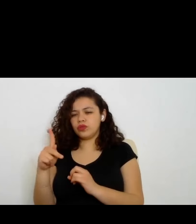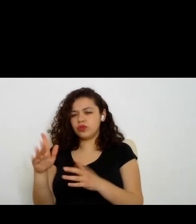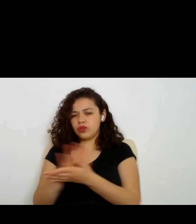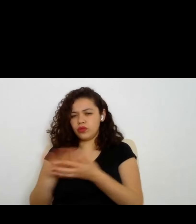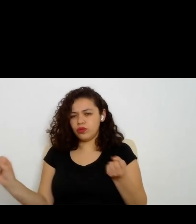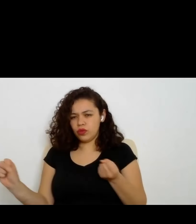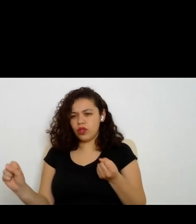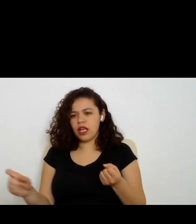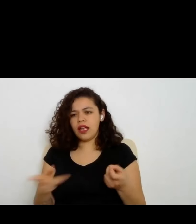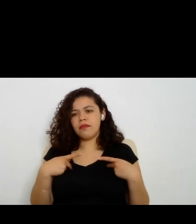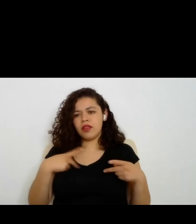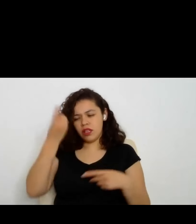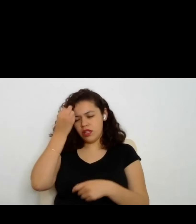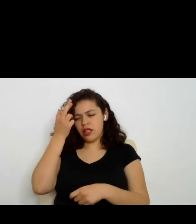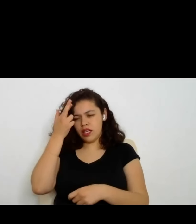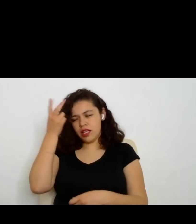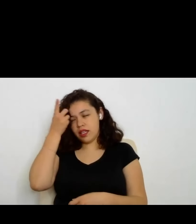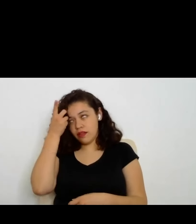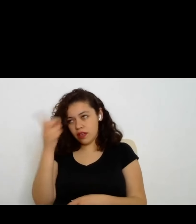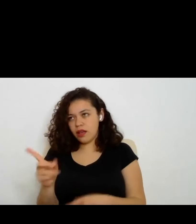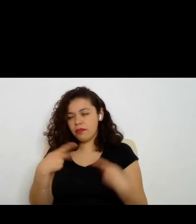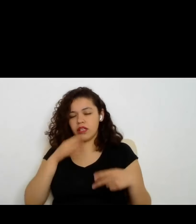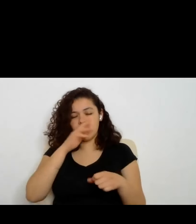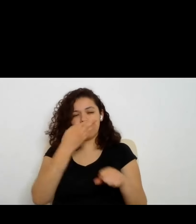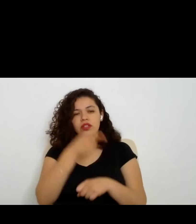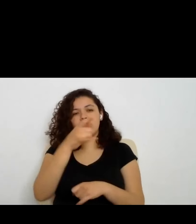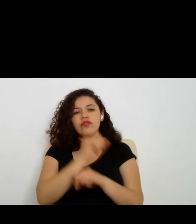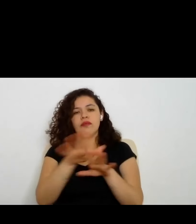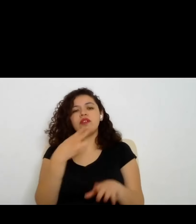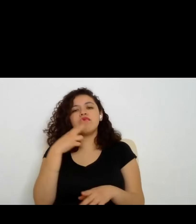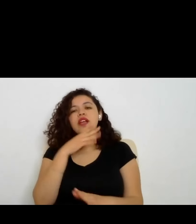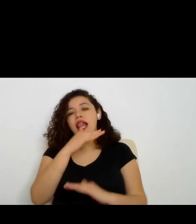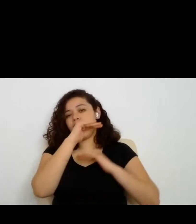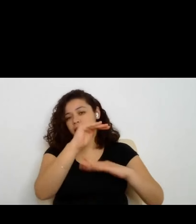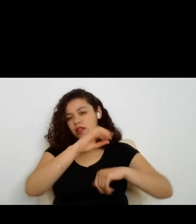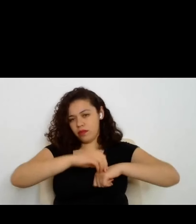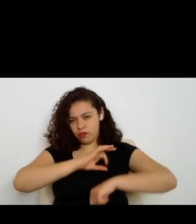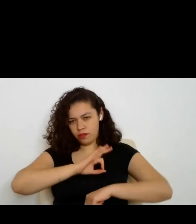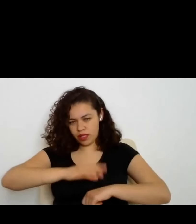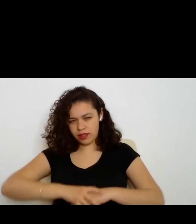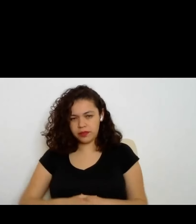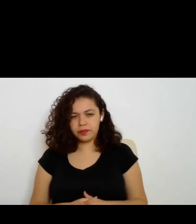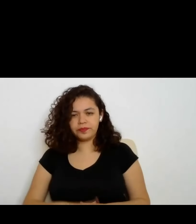puede limitar la forma en que un responsable utiliza sus datos. Y el otro derecho que se incorporó